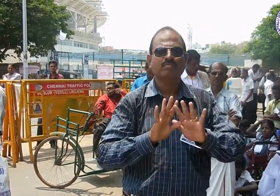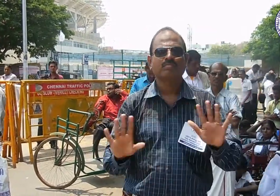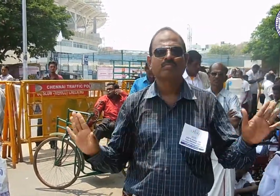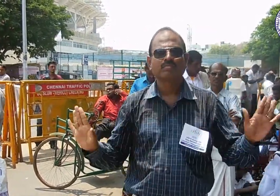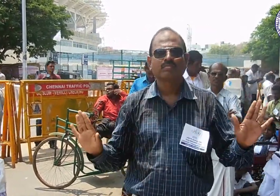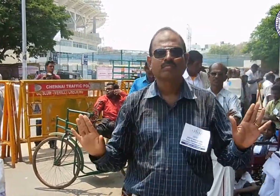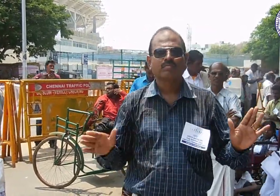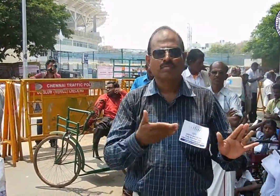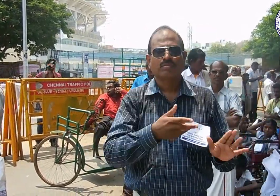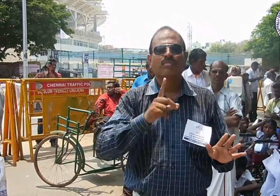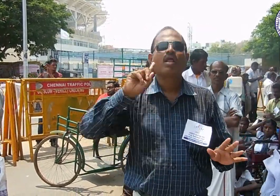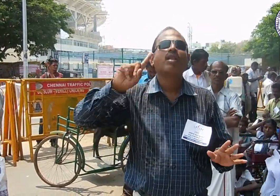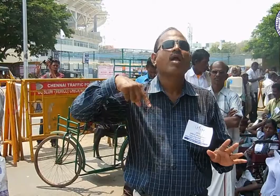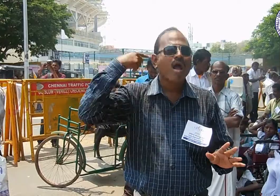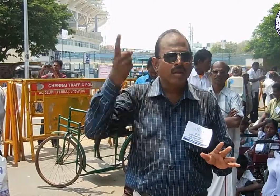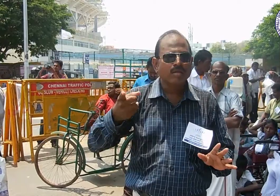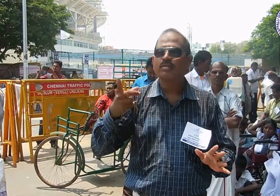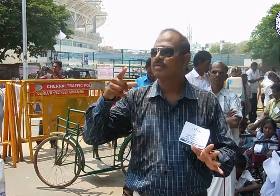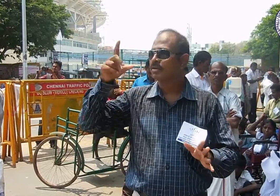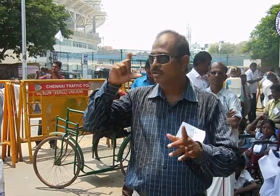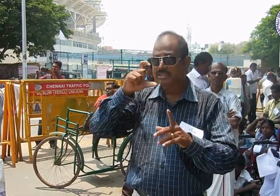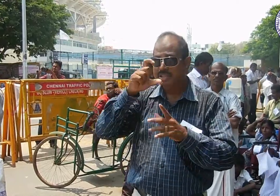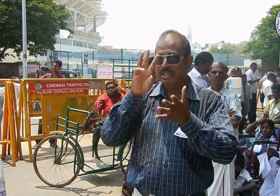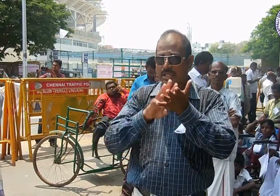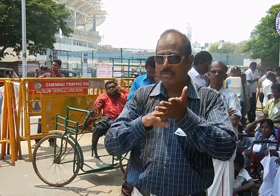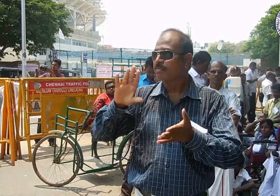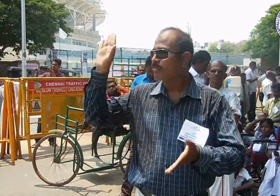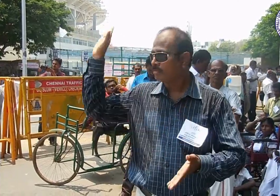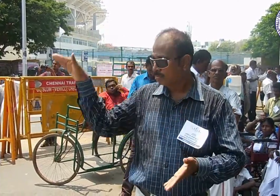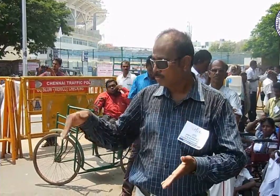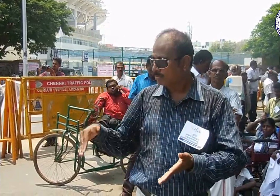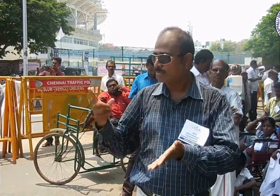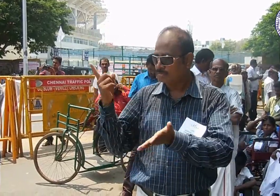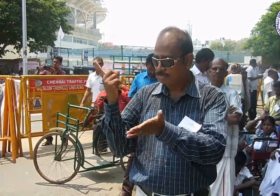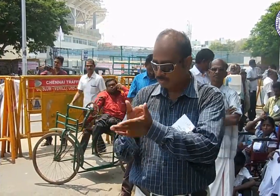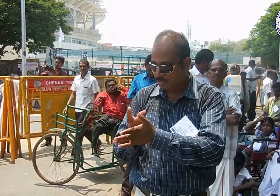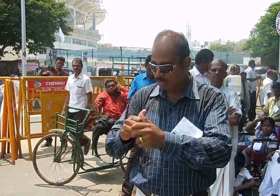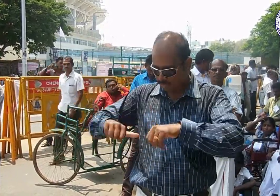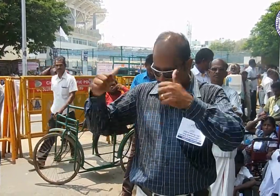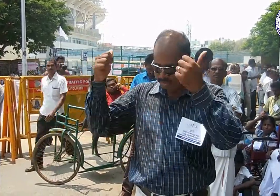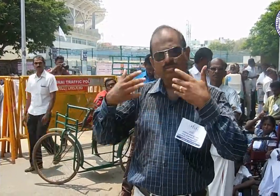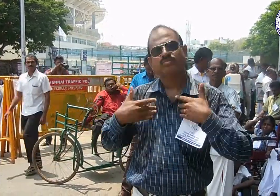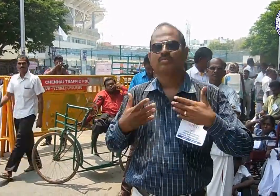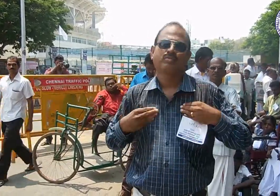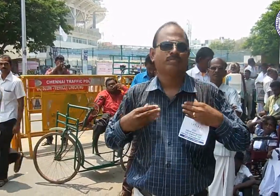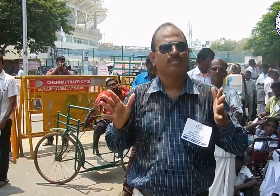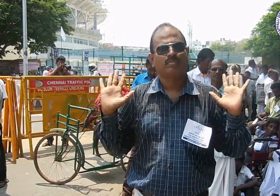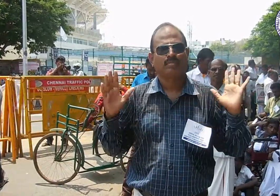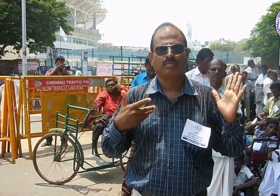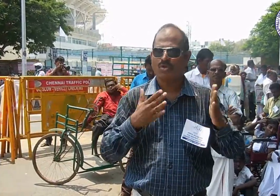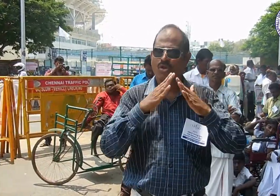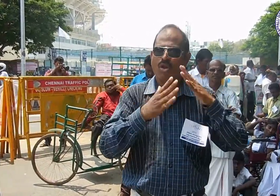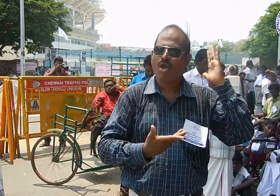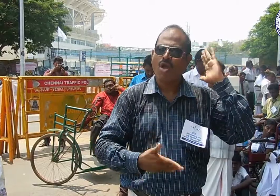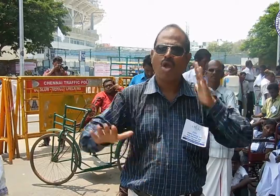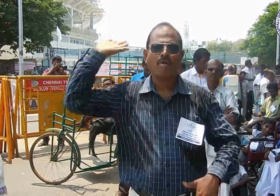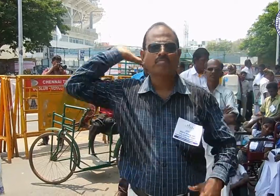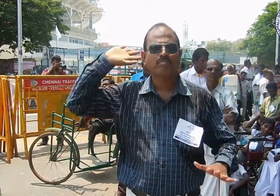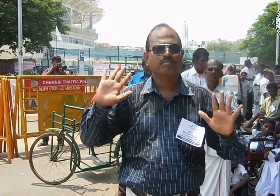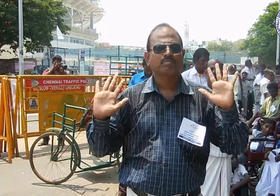பண்ணிருந்தாங்கன்னா ஒரு மாற்றுத்திறனாளி அண்ணா அவங்க அப்பாவோ அம்மாவோ தாத்தாவோ பாட்டியோ பேரனோ பேச்சியோ இருக்கக்கூடாது